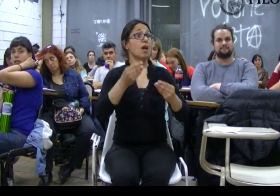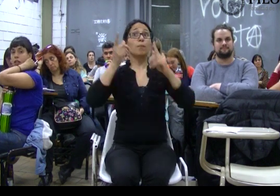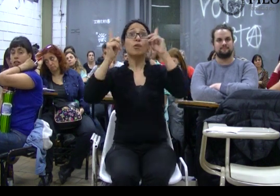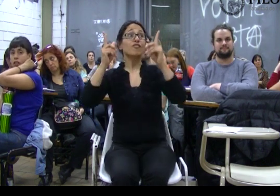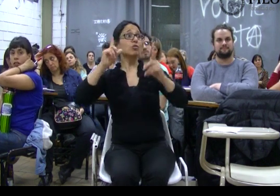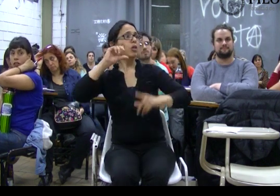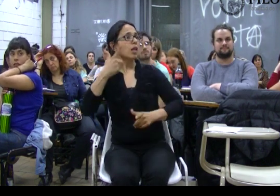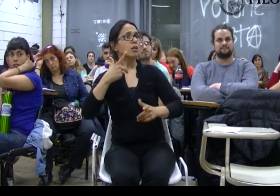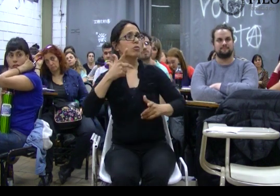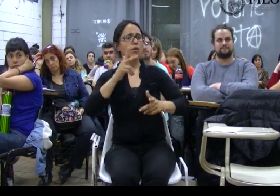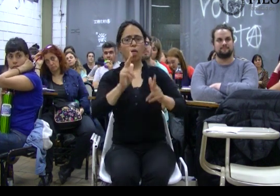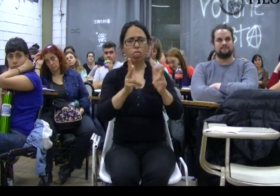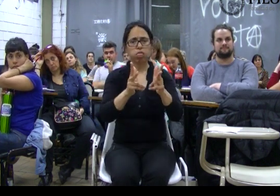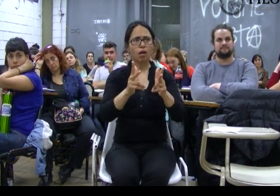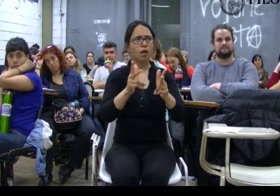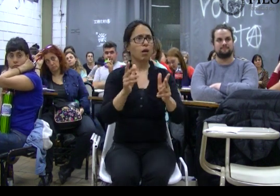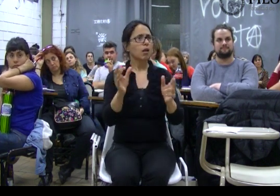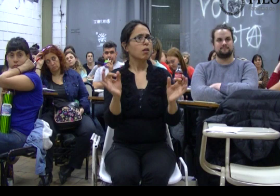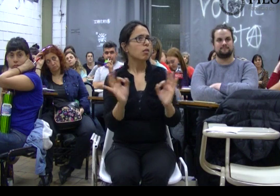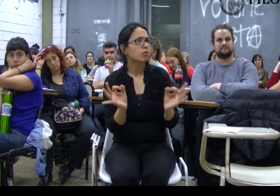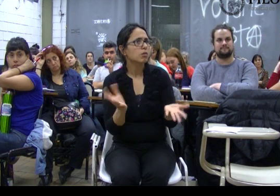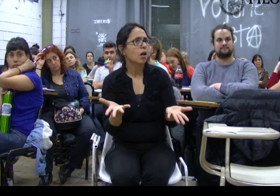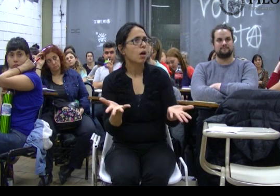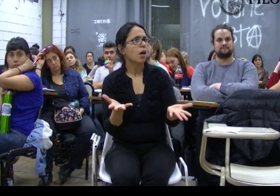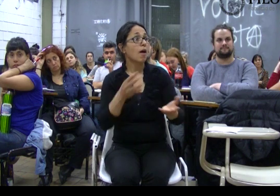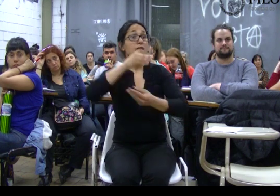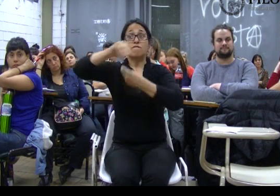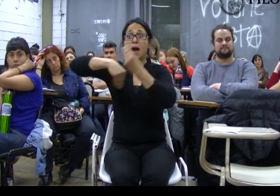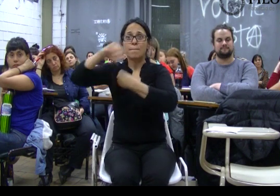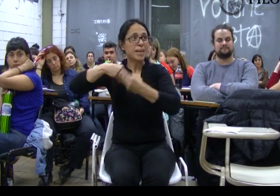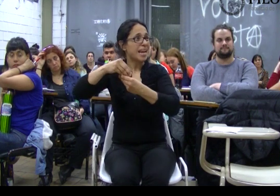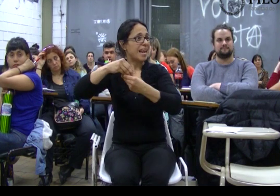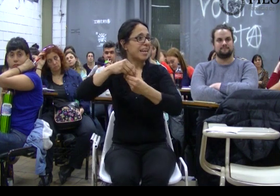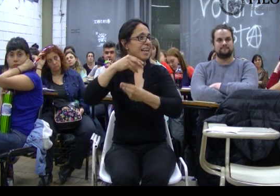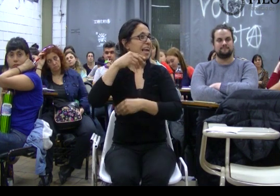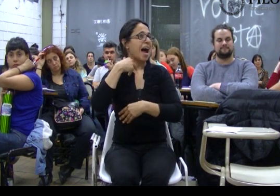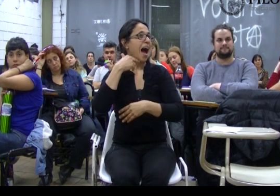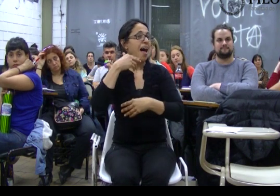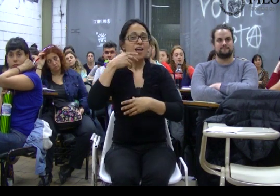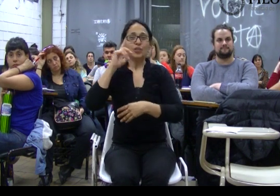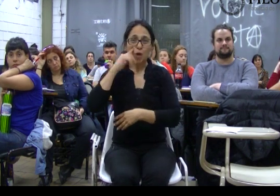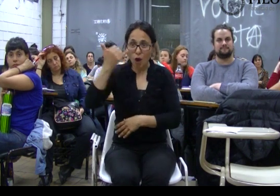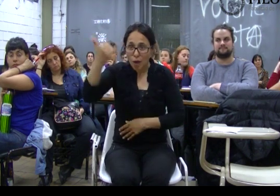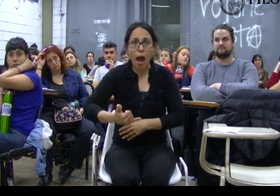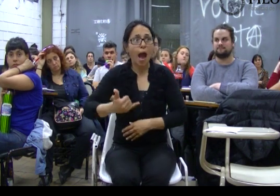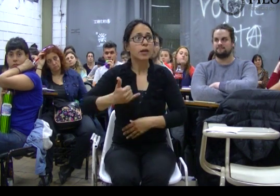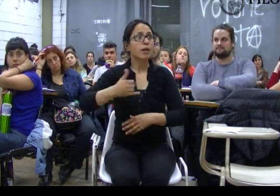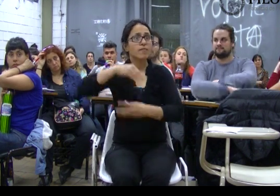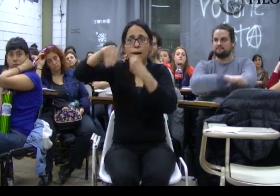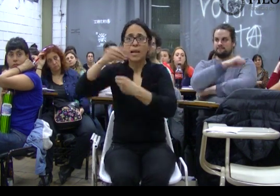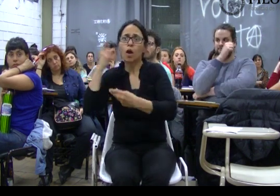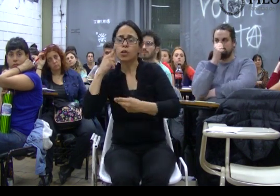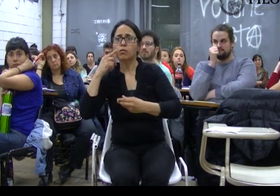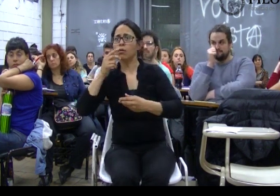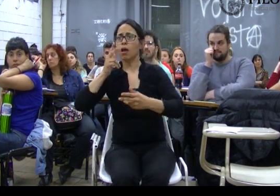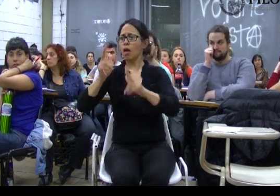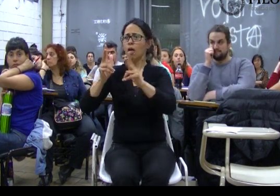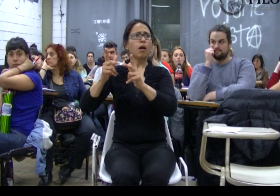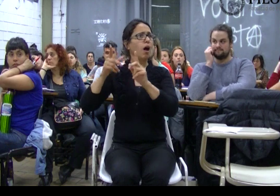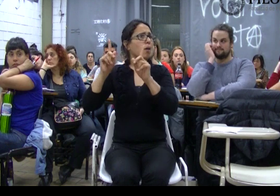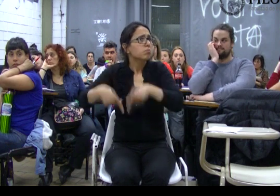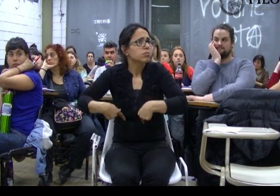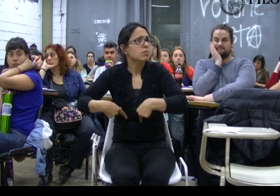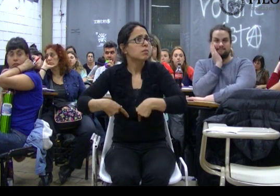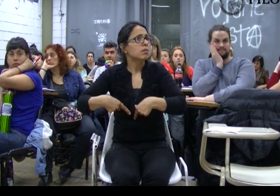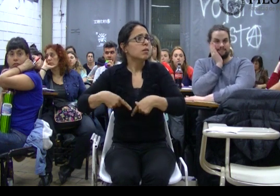lengua de señas, las familias de los sordos no saben la lengua de señas, se intentan enseñarles a